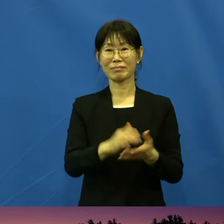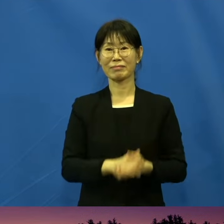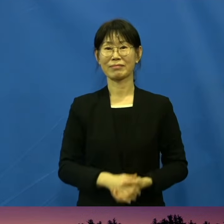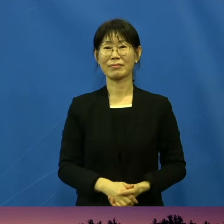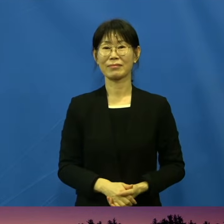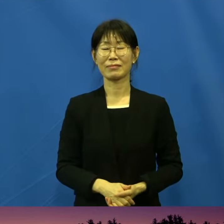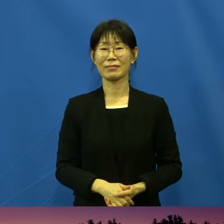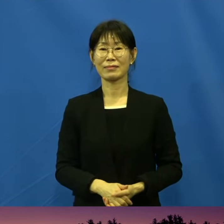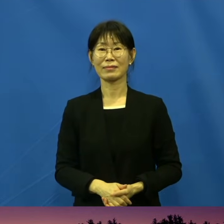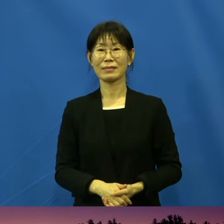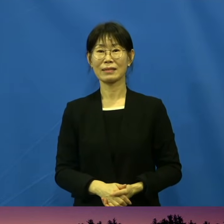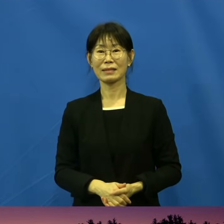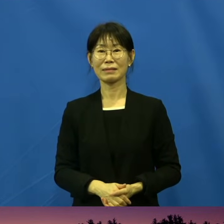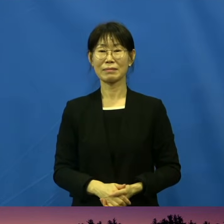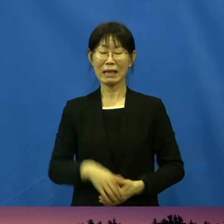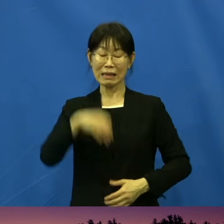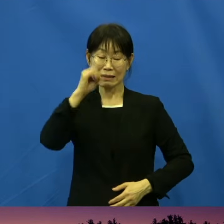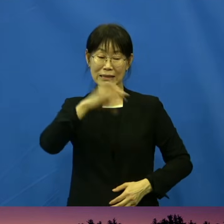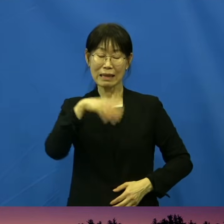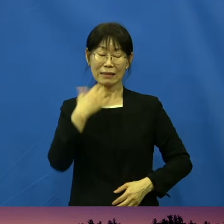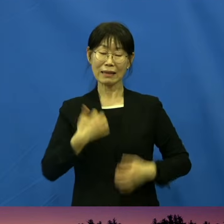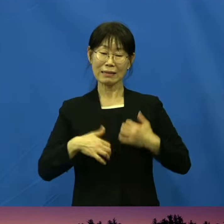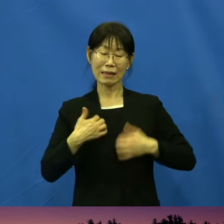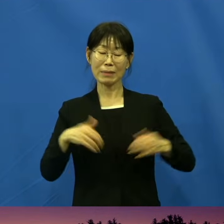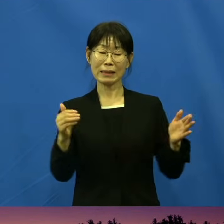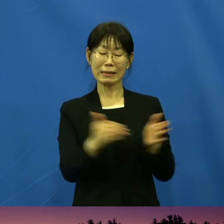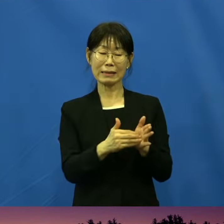펀한 뭐 재미있는 것들, 그죠?